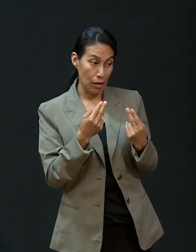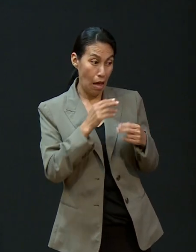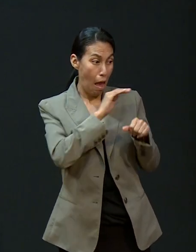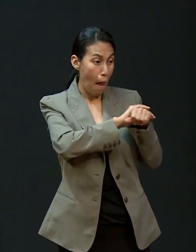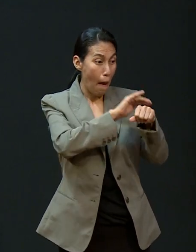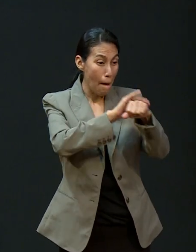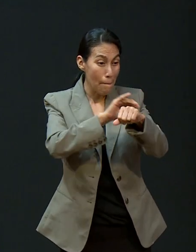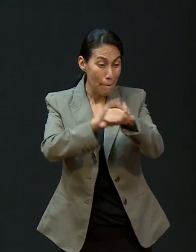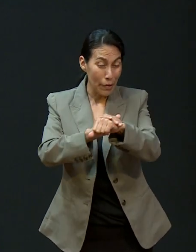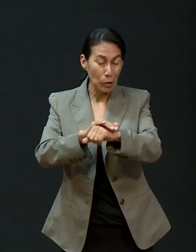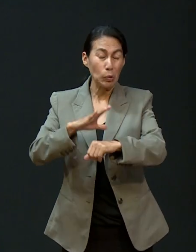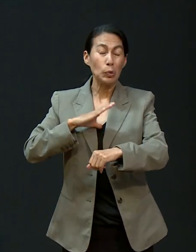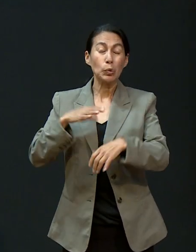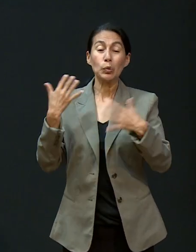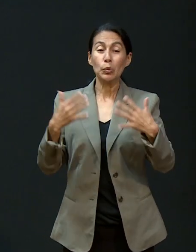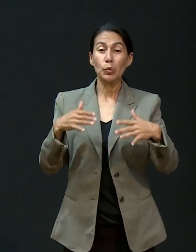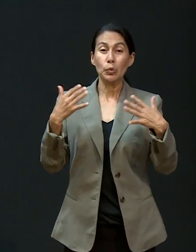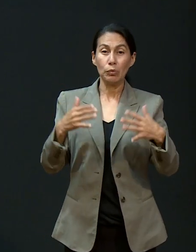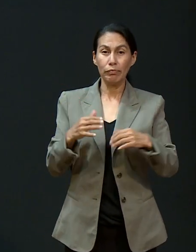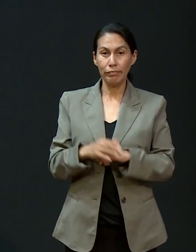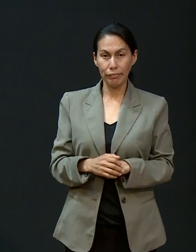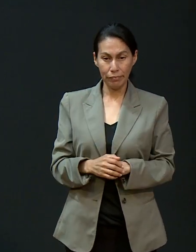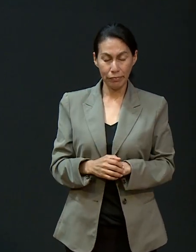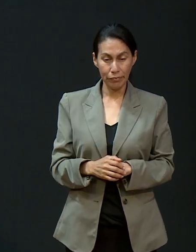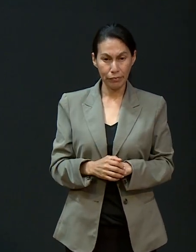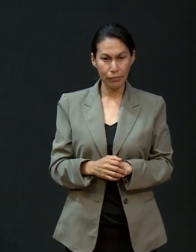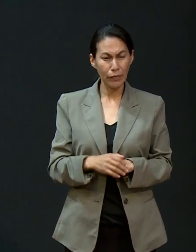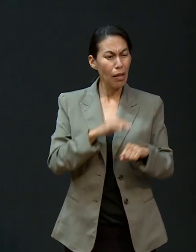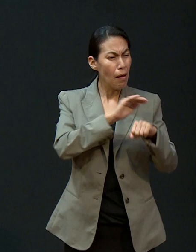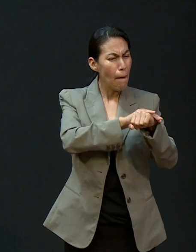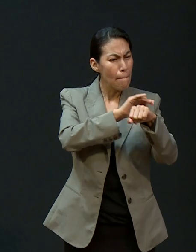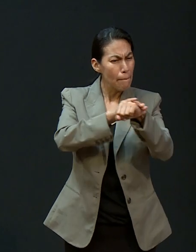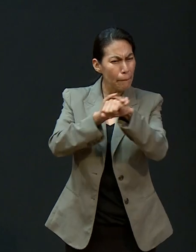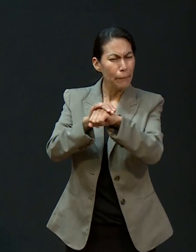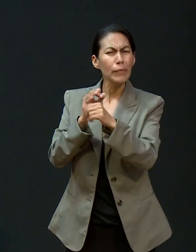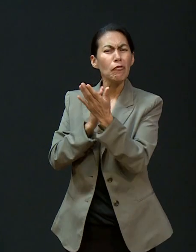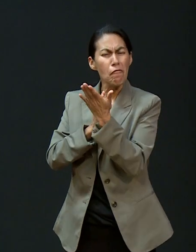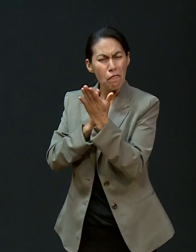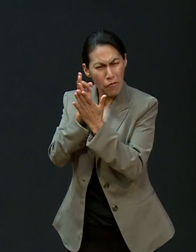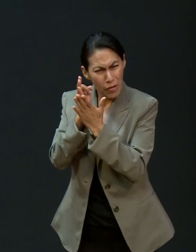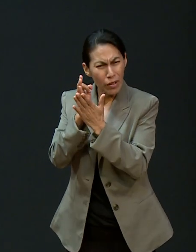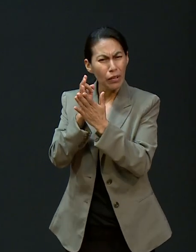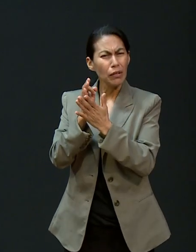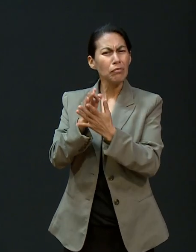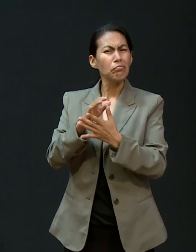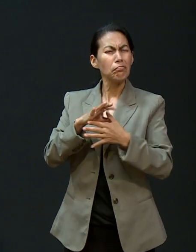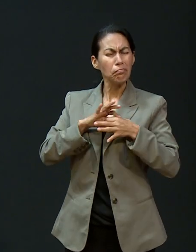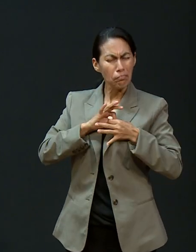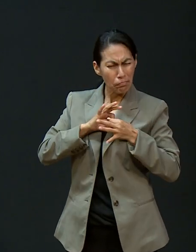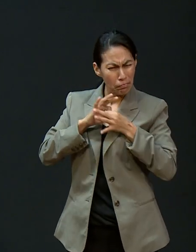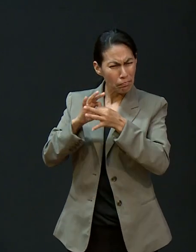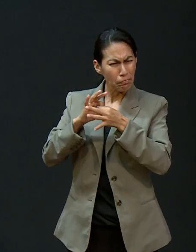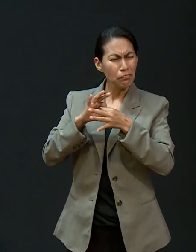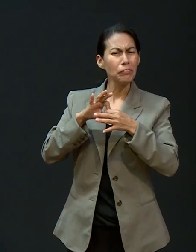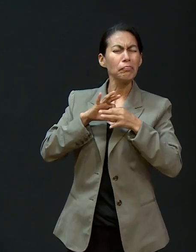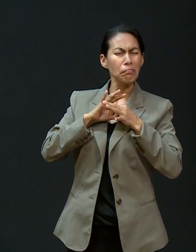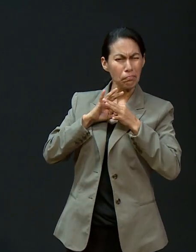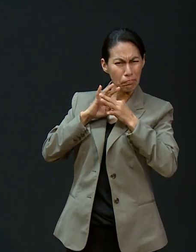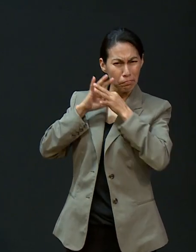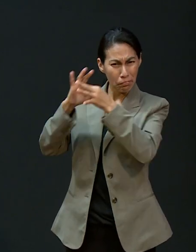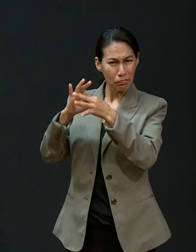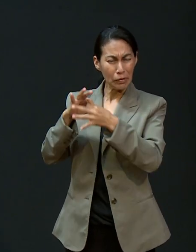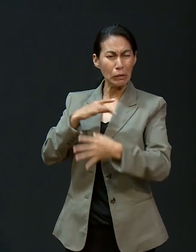necesidad de tener amigos, de tener amigos fieles, íntimos,